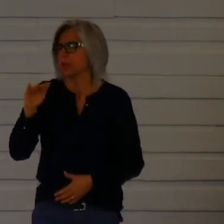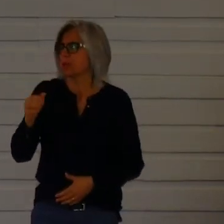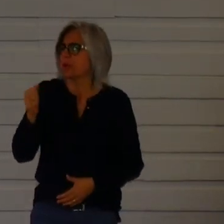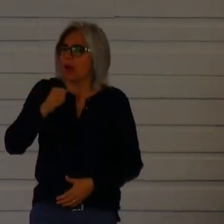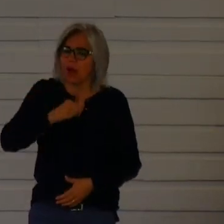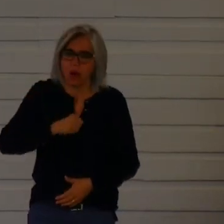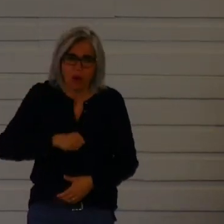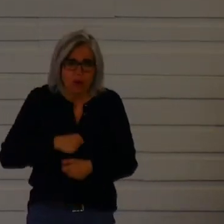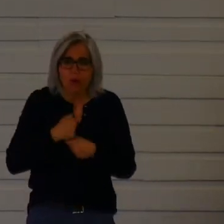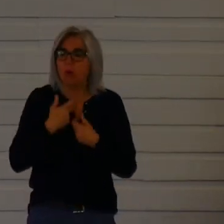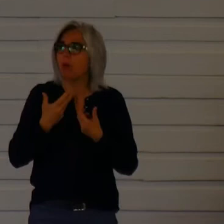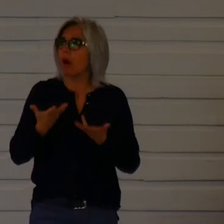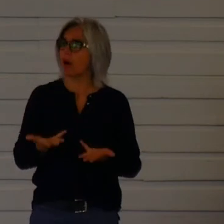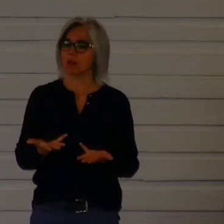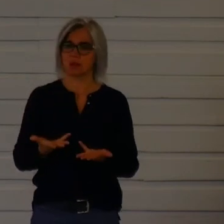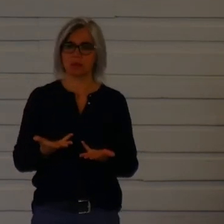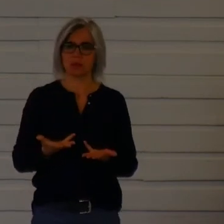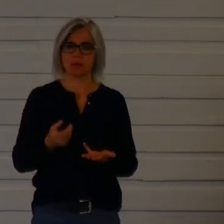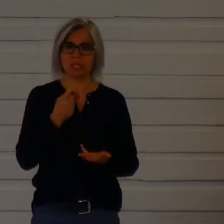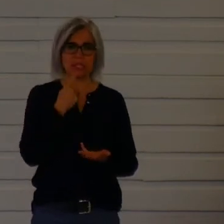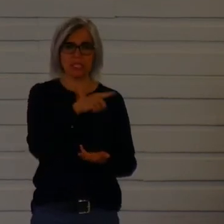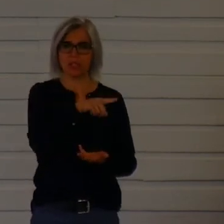Quanti stanno passando una battaglia spirituale?